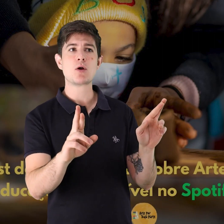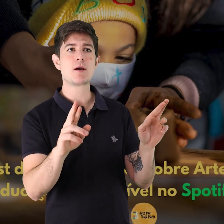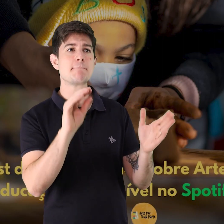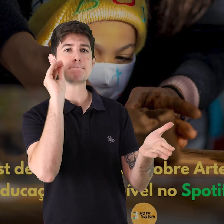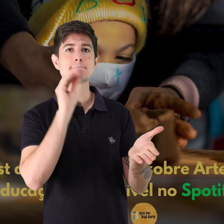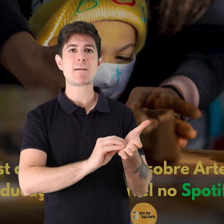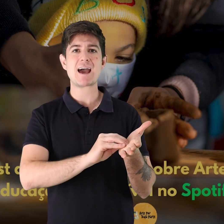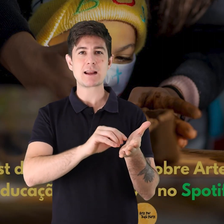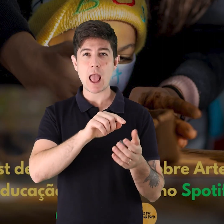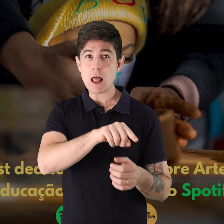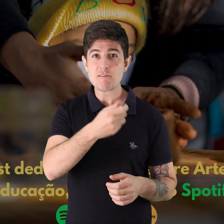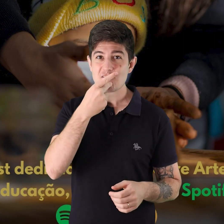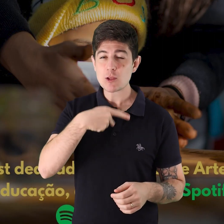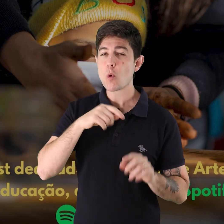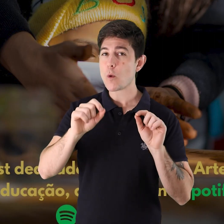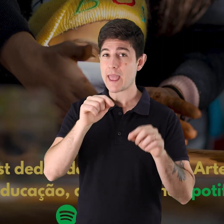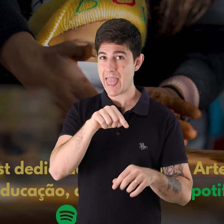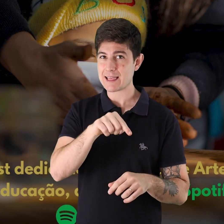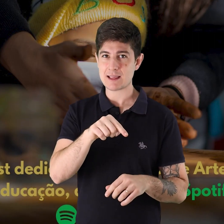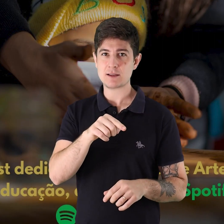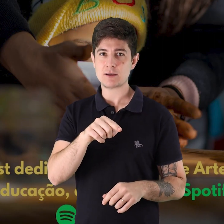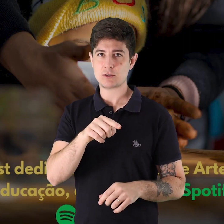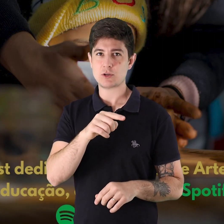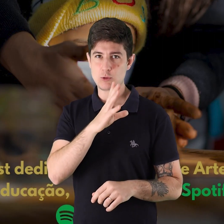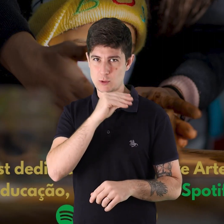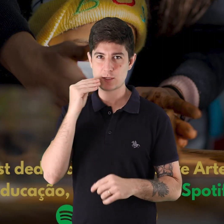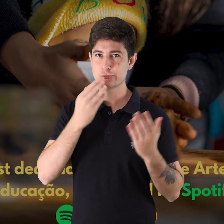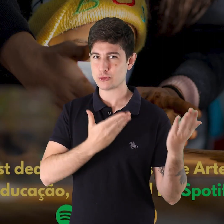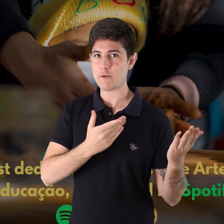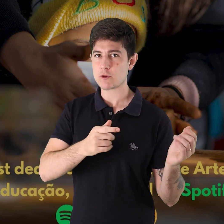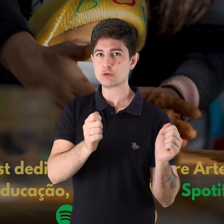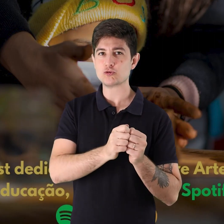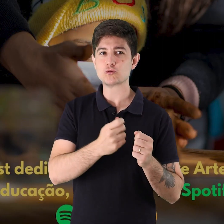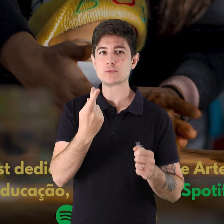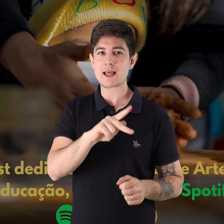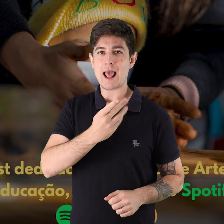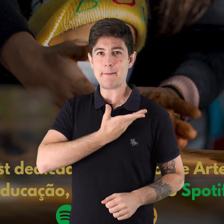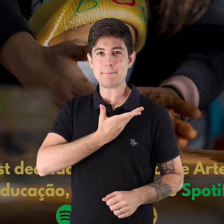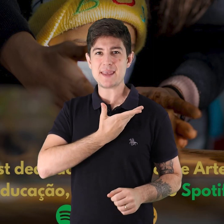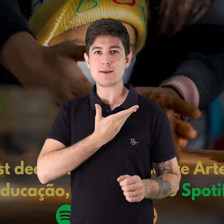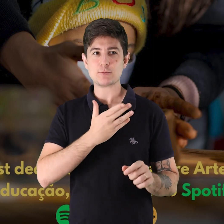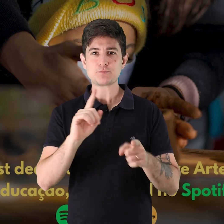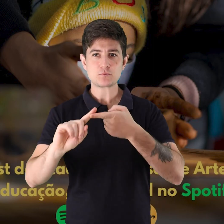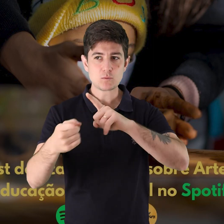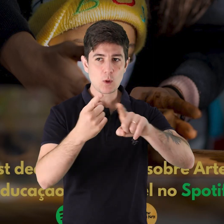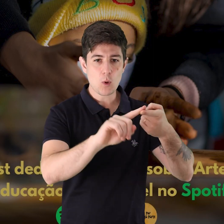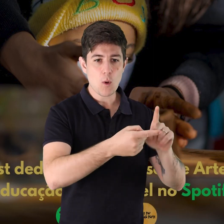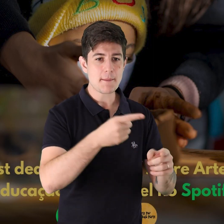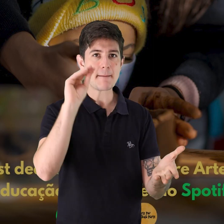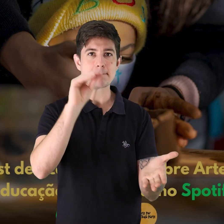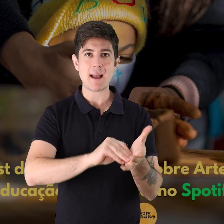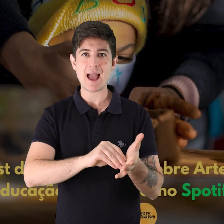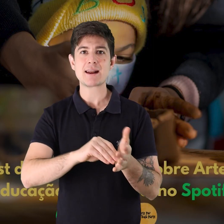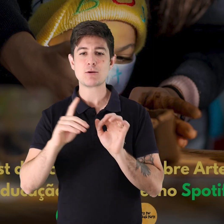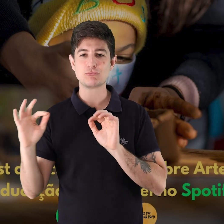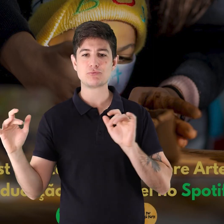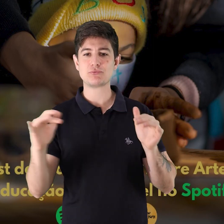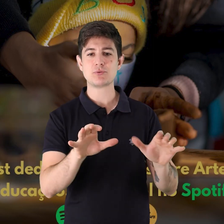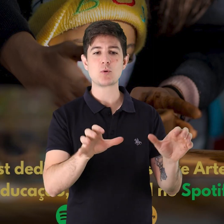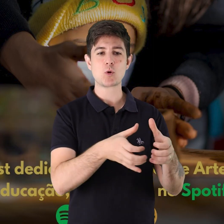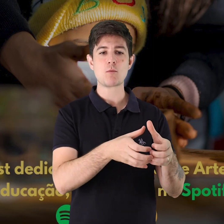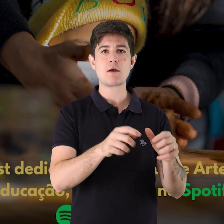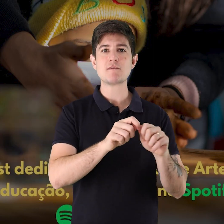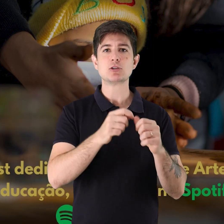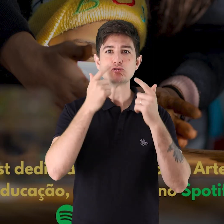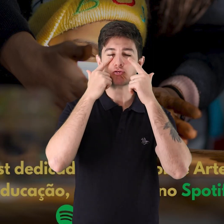chorar. Elas marcam, então assim, os pais não sabem, elas têm uma relação de confiança entre elas têm por volta de